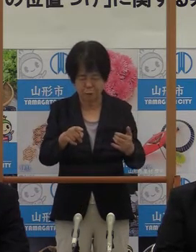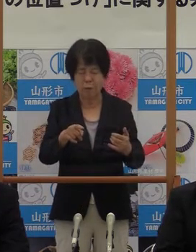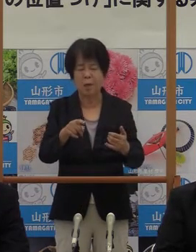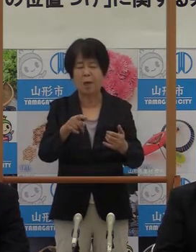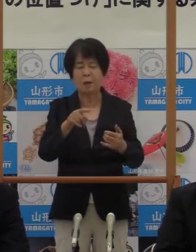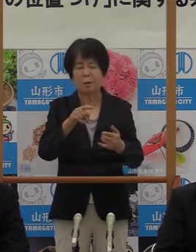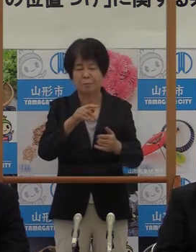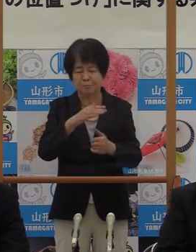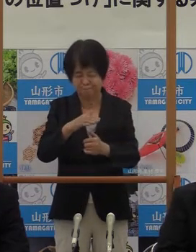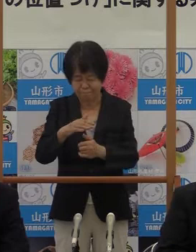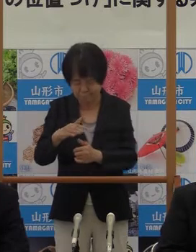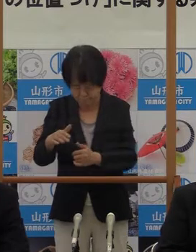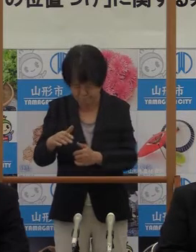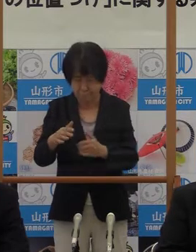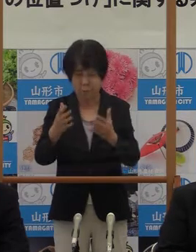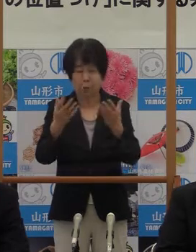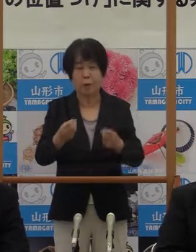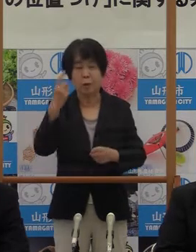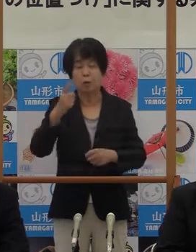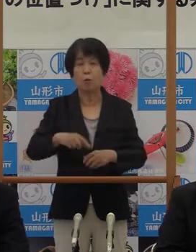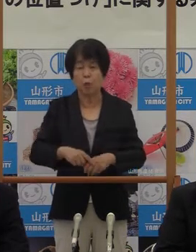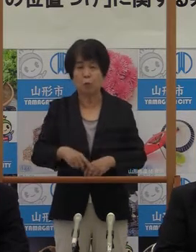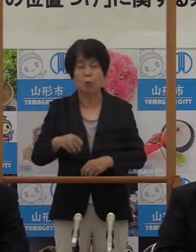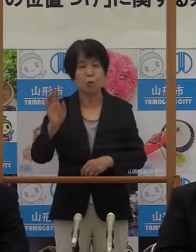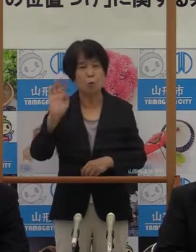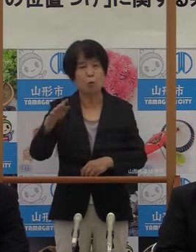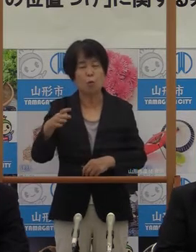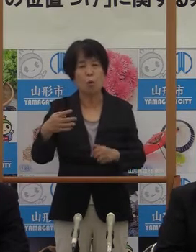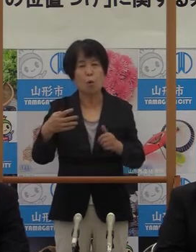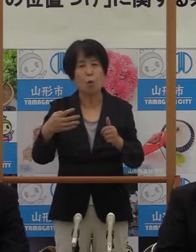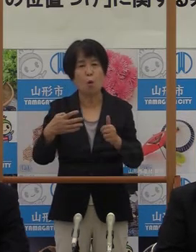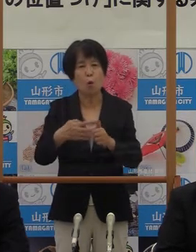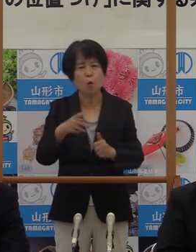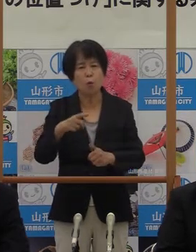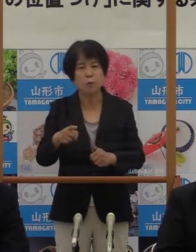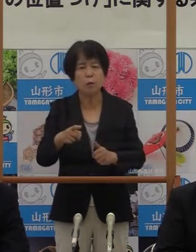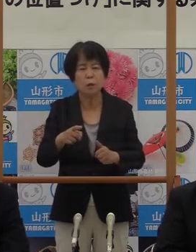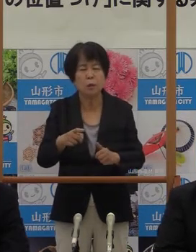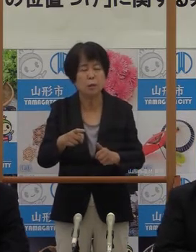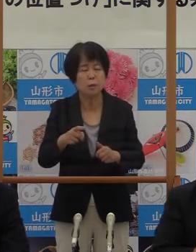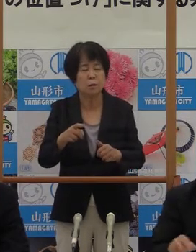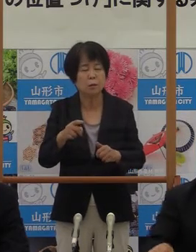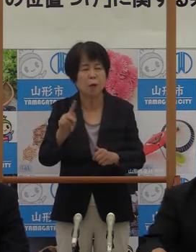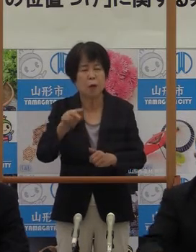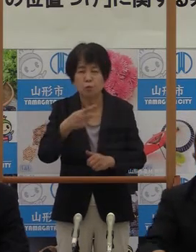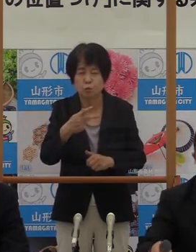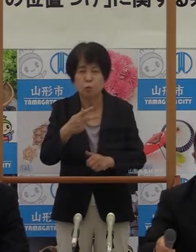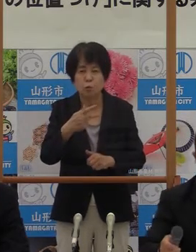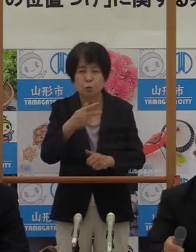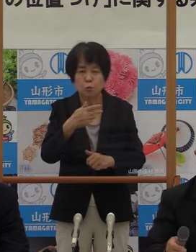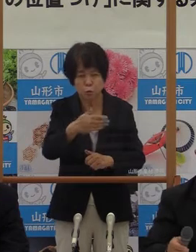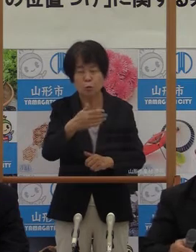行ったと思うんですけれども、今後法人格としての、千歳館というのはどのようになるんでしょうか。